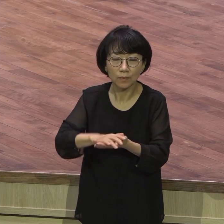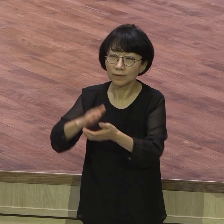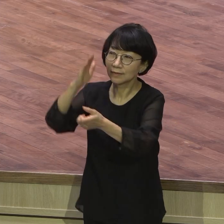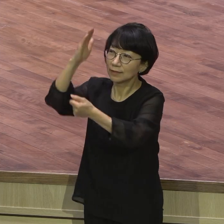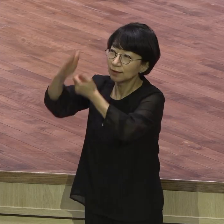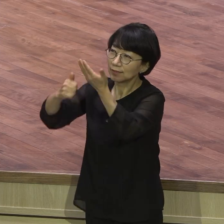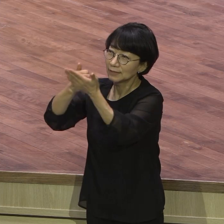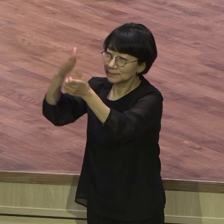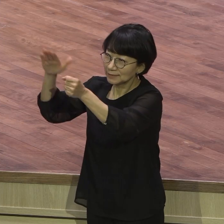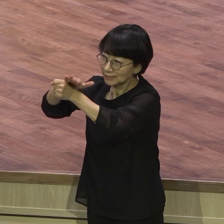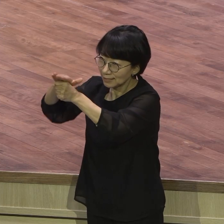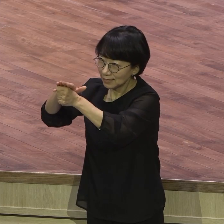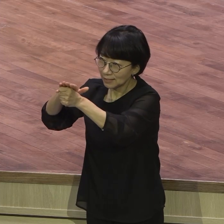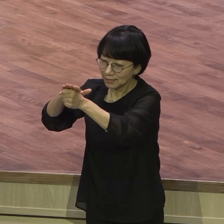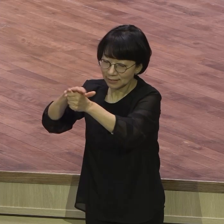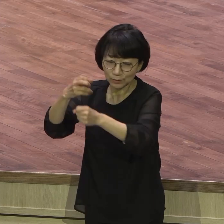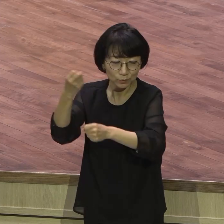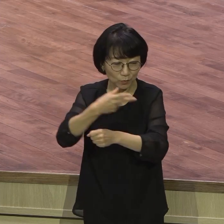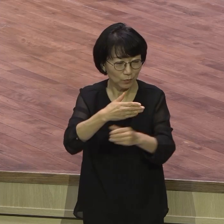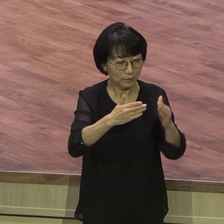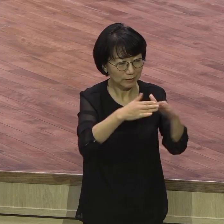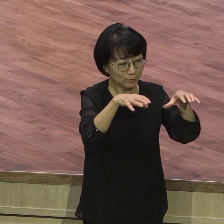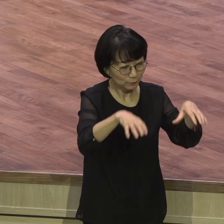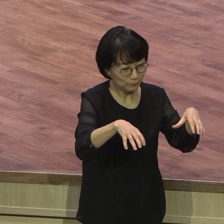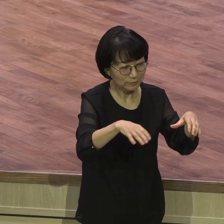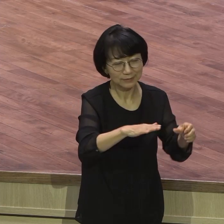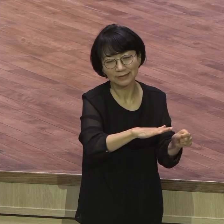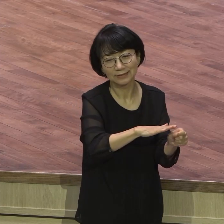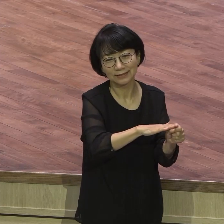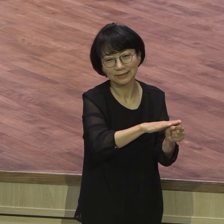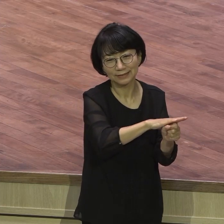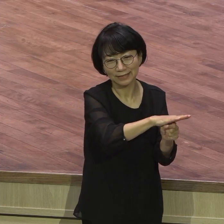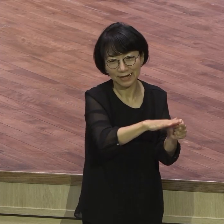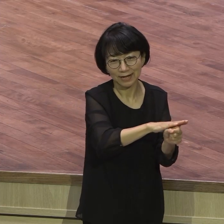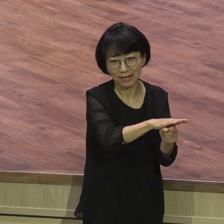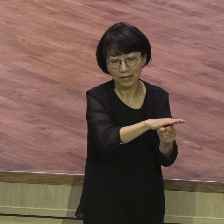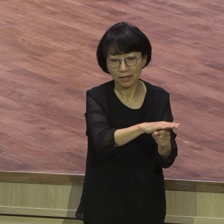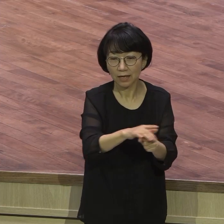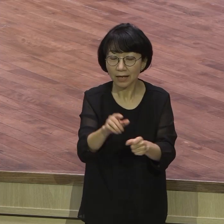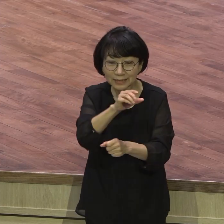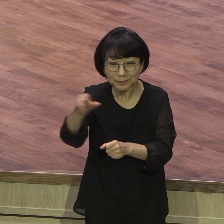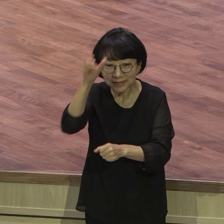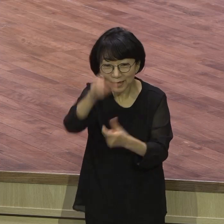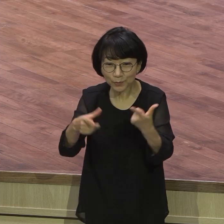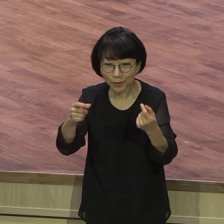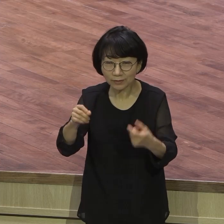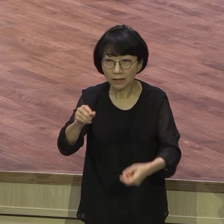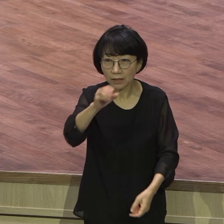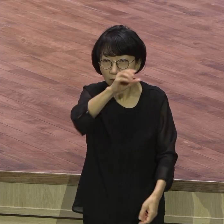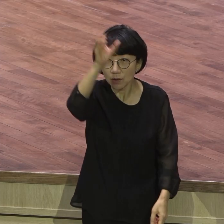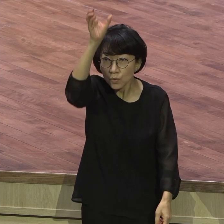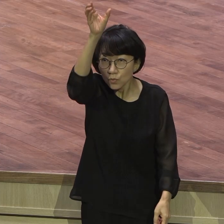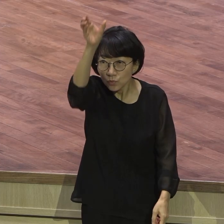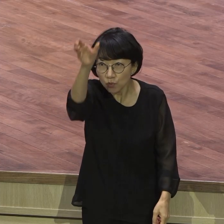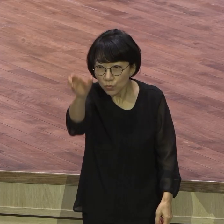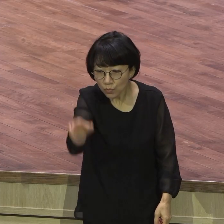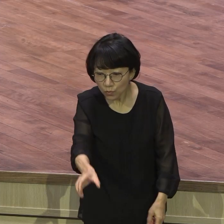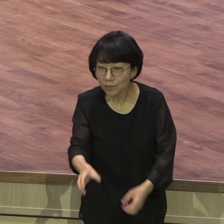것과 이웃을 사랑하는 거에요 하나님 사랑과 이웃 사랑 그 십자가에요 위로 하나님 사랑 횡으로 이웃 사랑